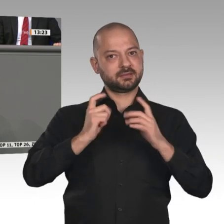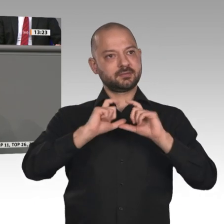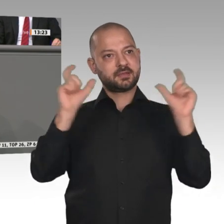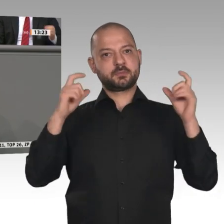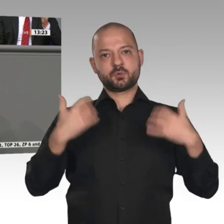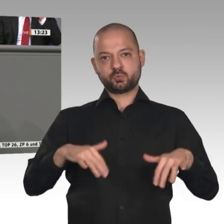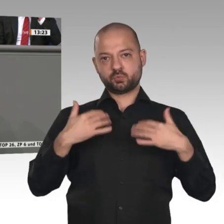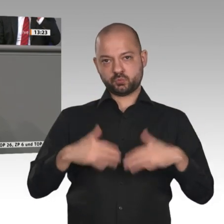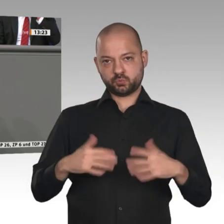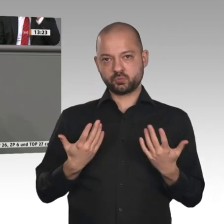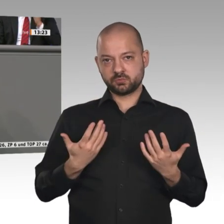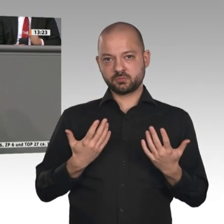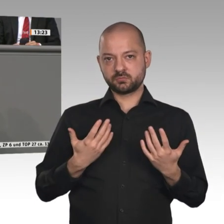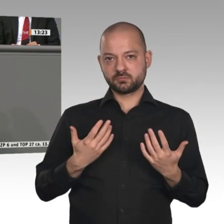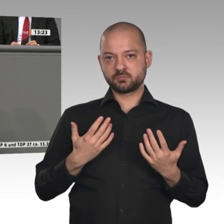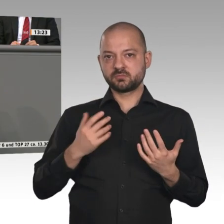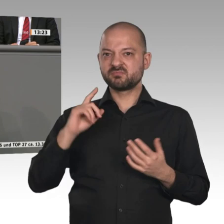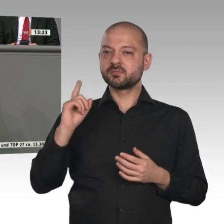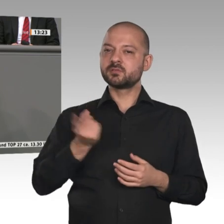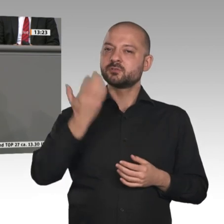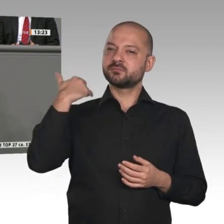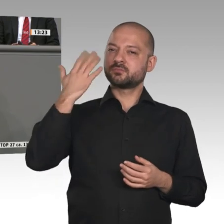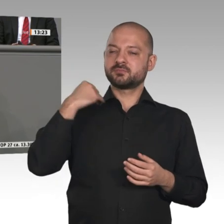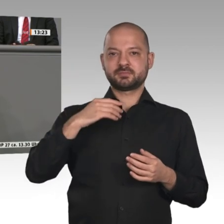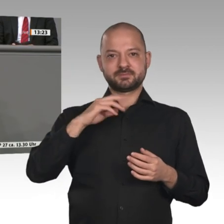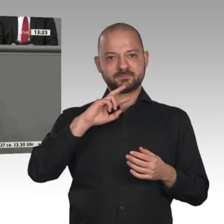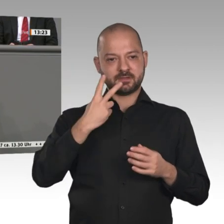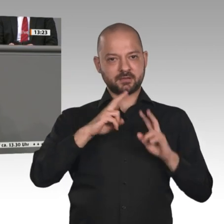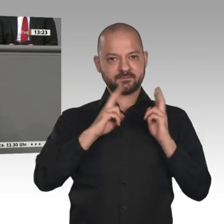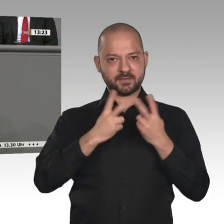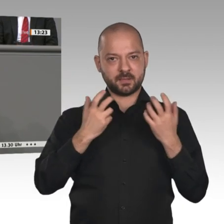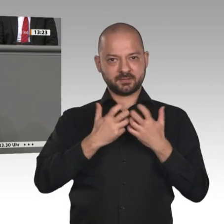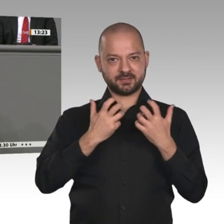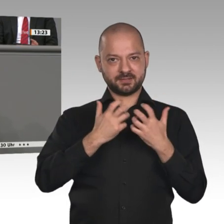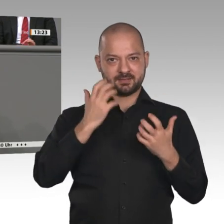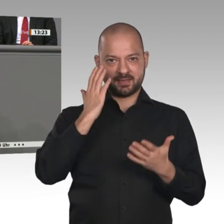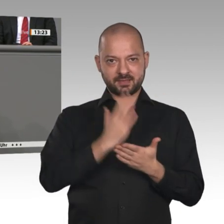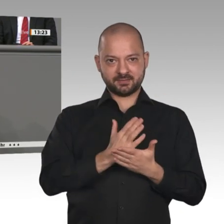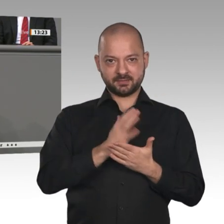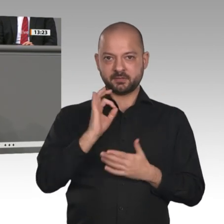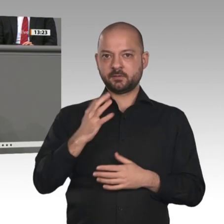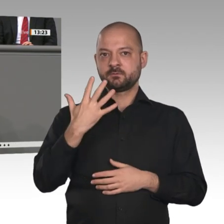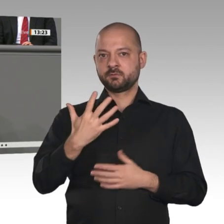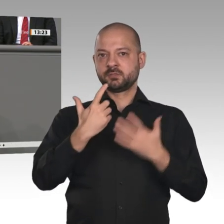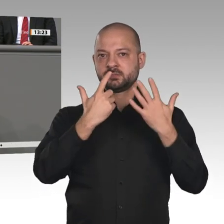allesamt damit zu tun, dass wir auch 75 Jahre nach dem Ende des Zweiten Weltkriegs, der von Nazi-Deutschland